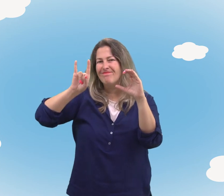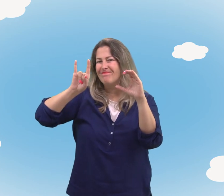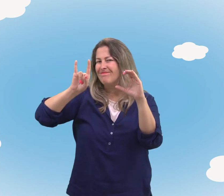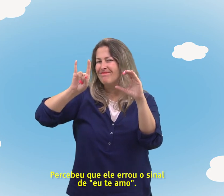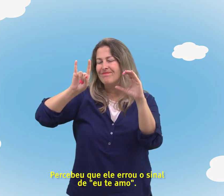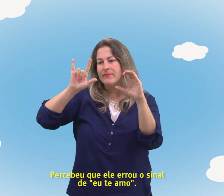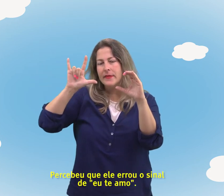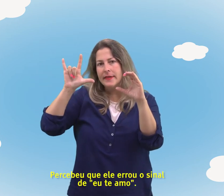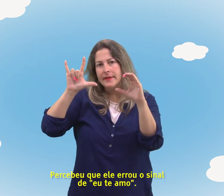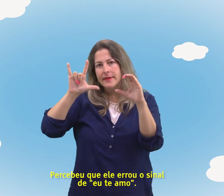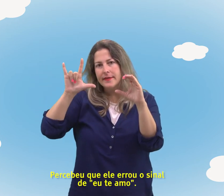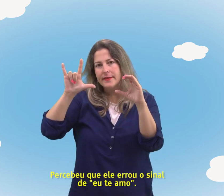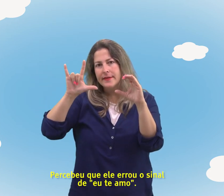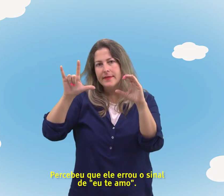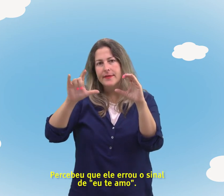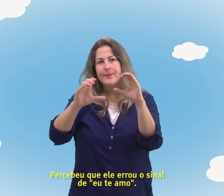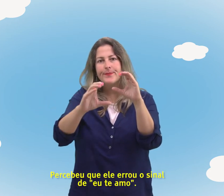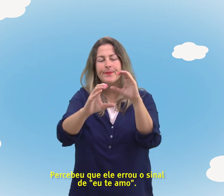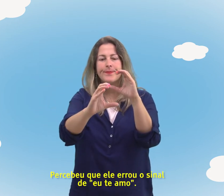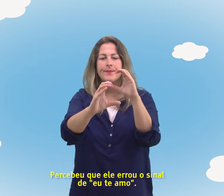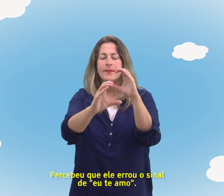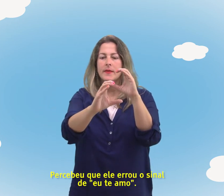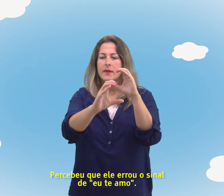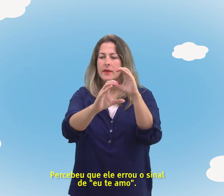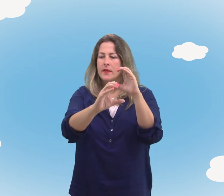percebeu que errou o sinal de eu te amo